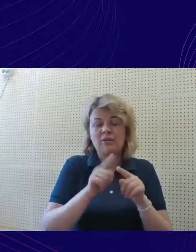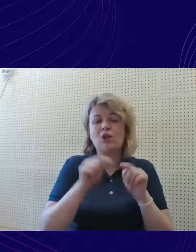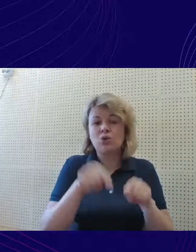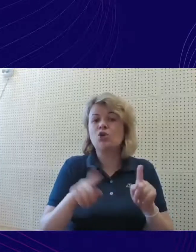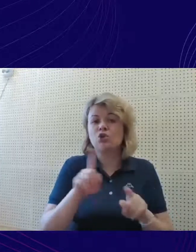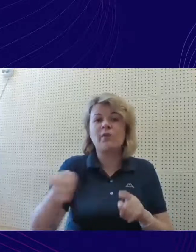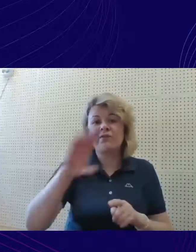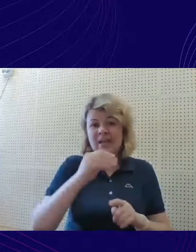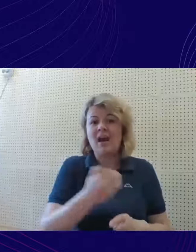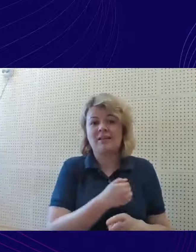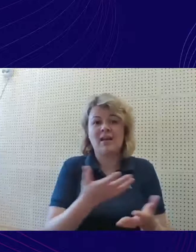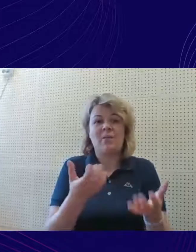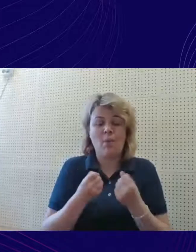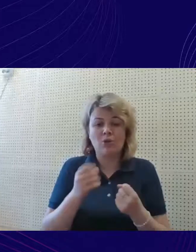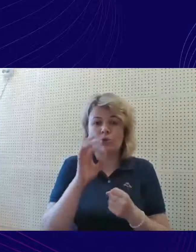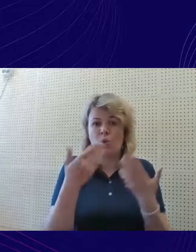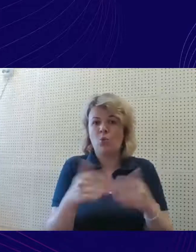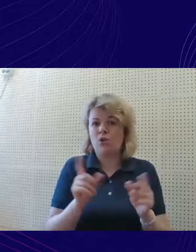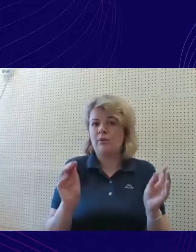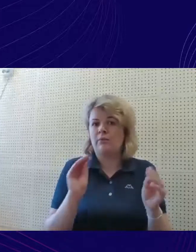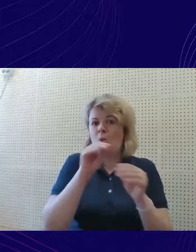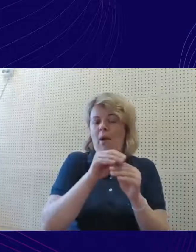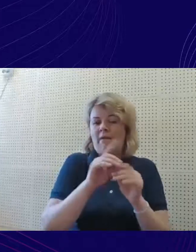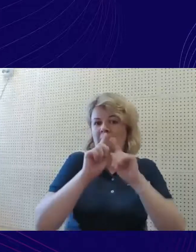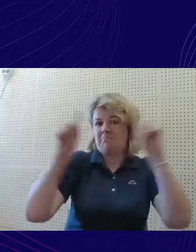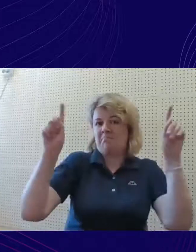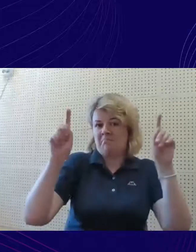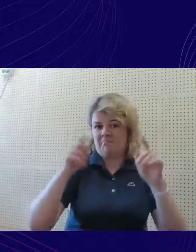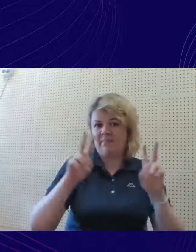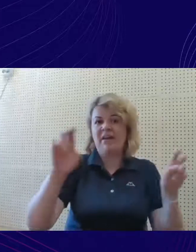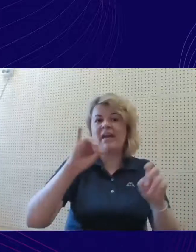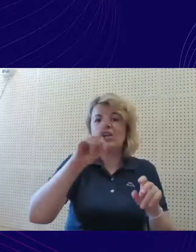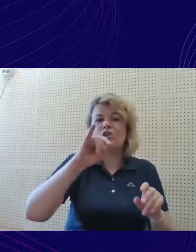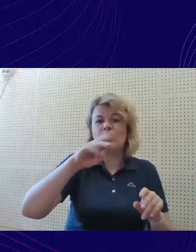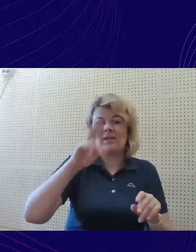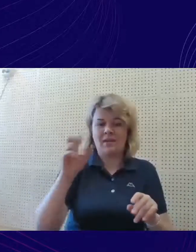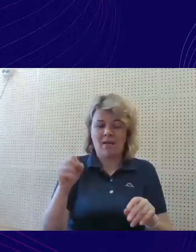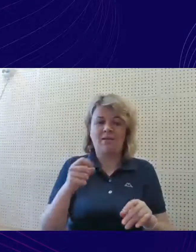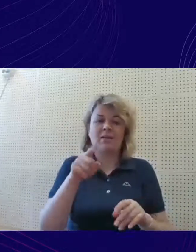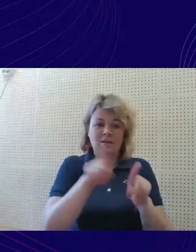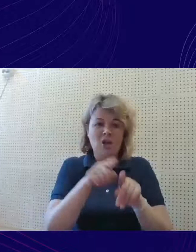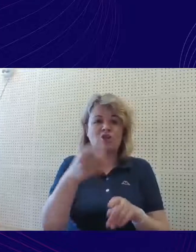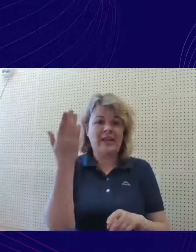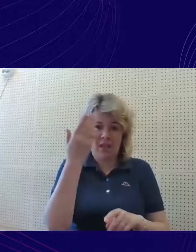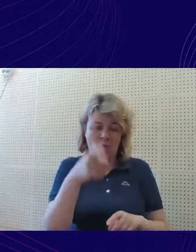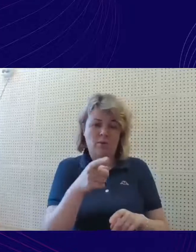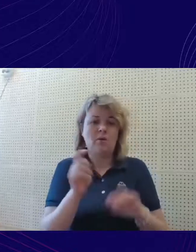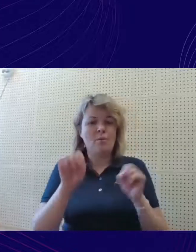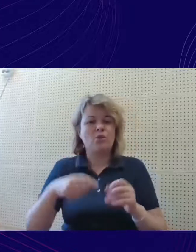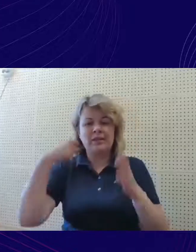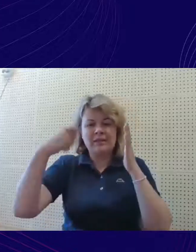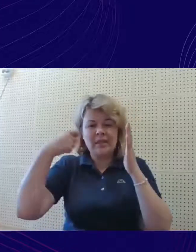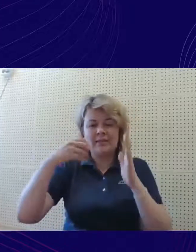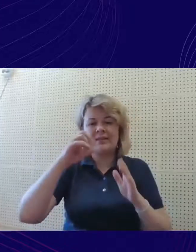получить. И вот то же самое и в кино. То есть вот есть изюмчик, нет изюмчика, можно снять сериал,